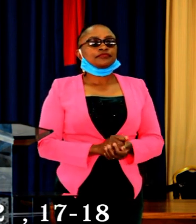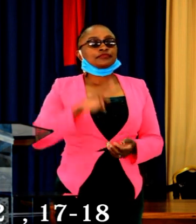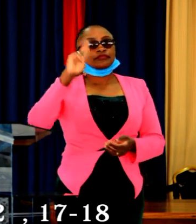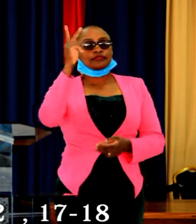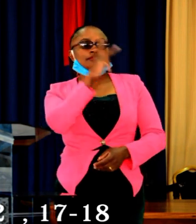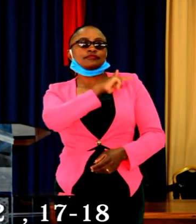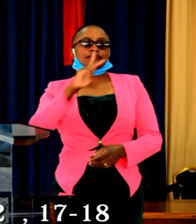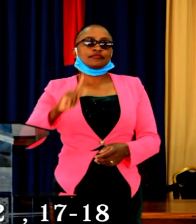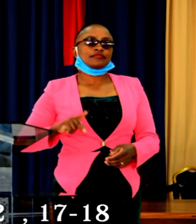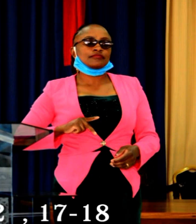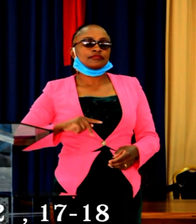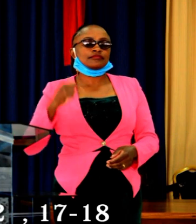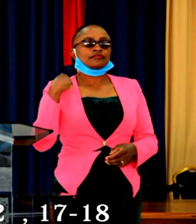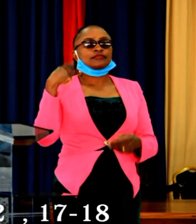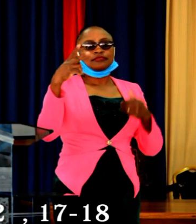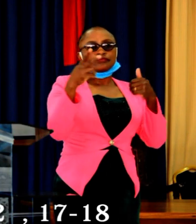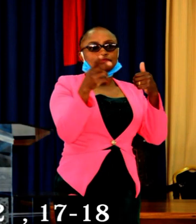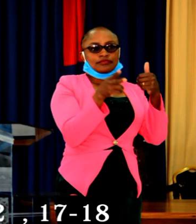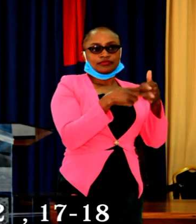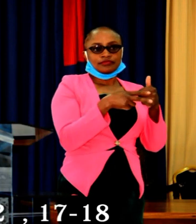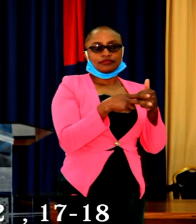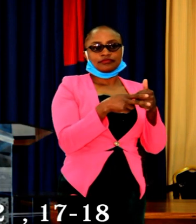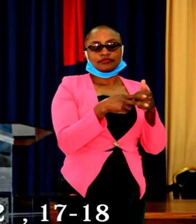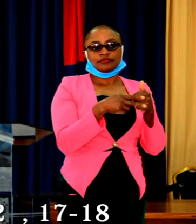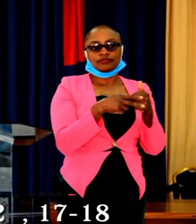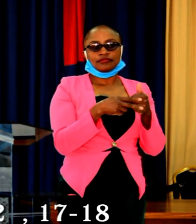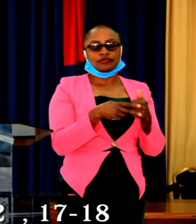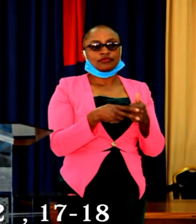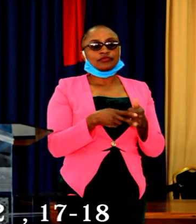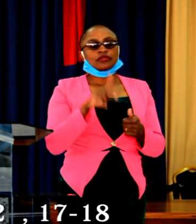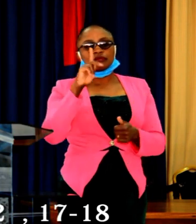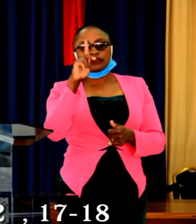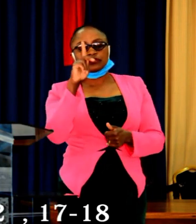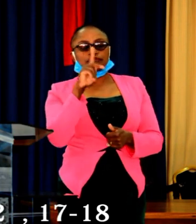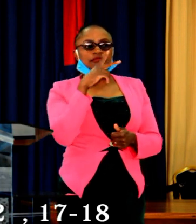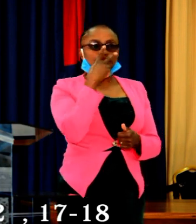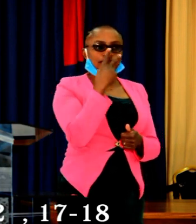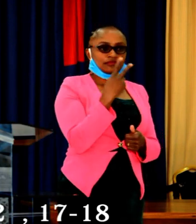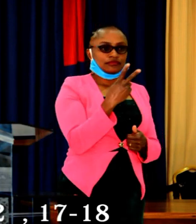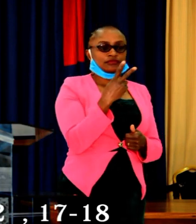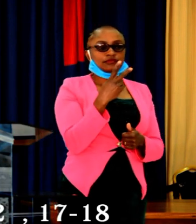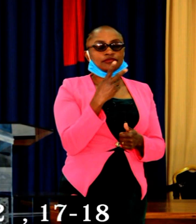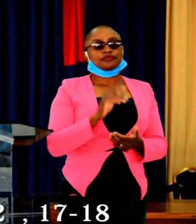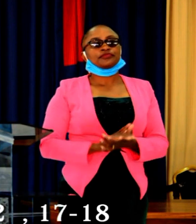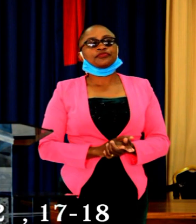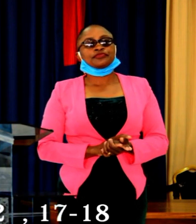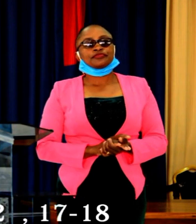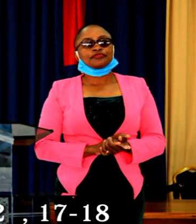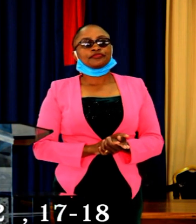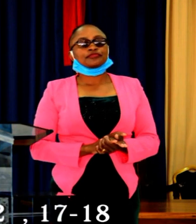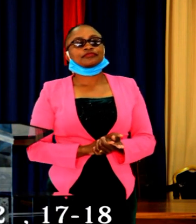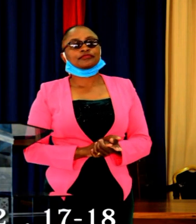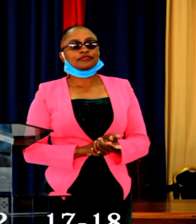Second Kings chapter 7 from that is verse 1 and 2. Alafu tutaingia hapo